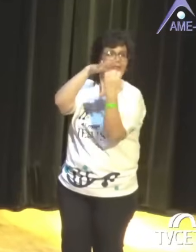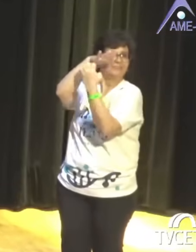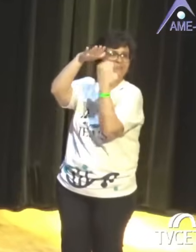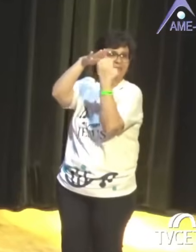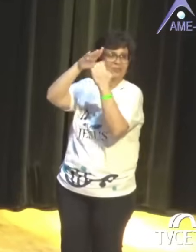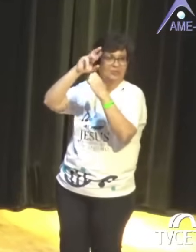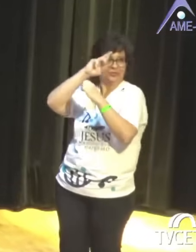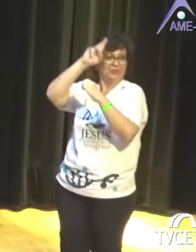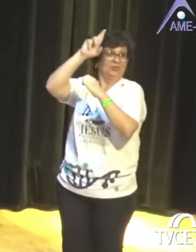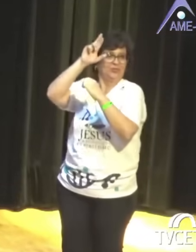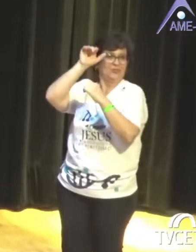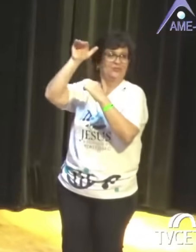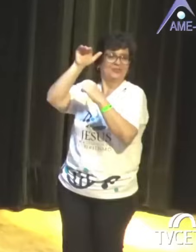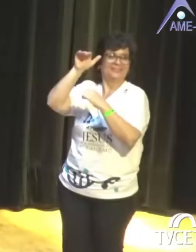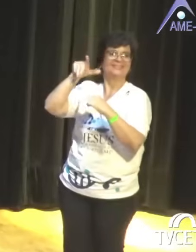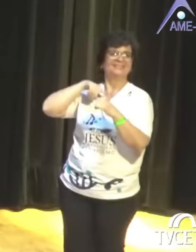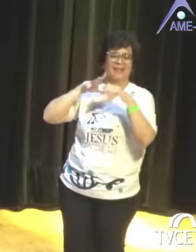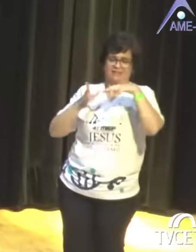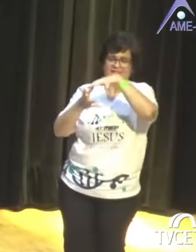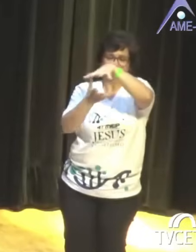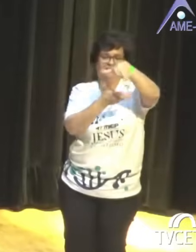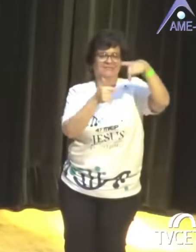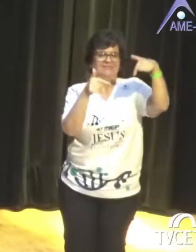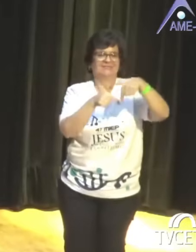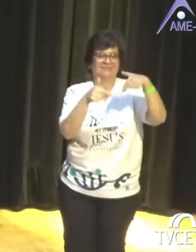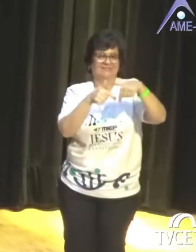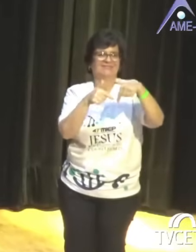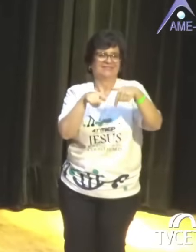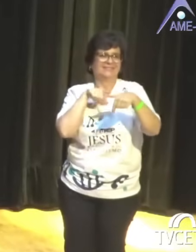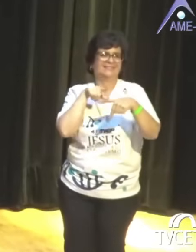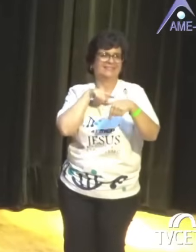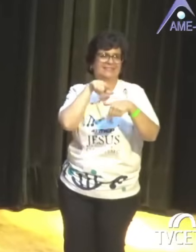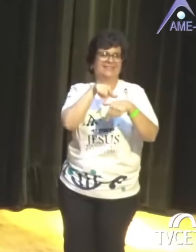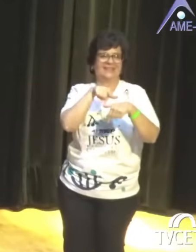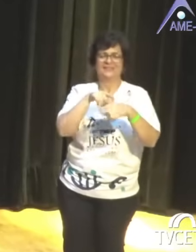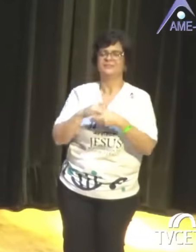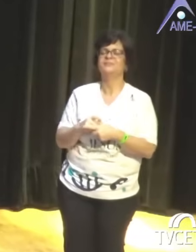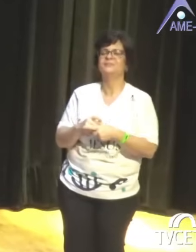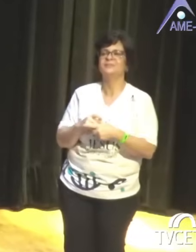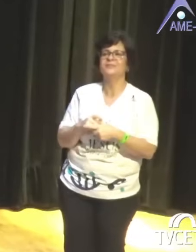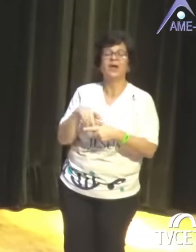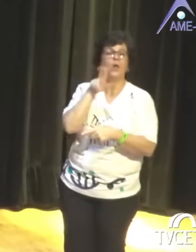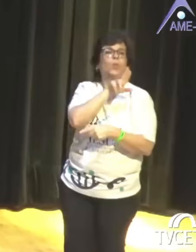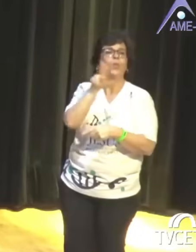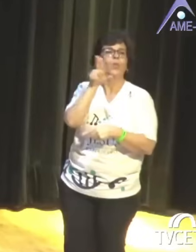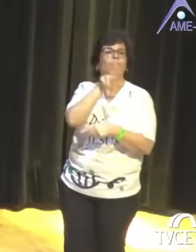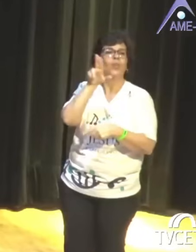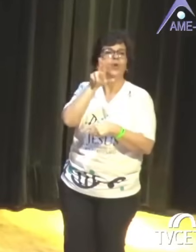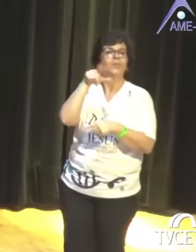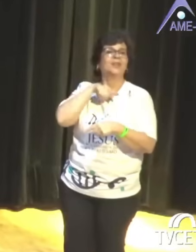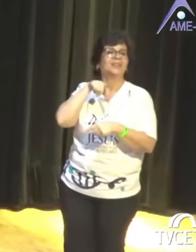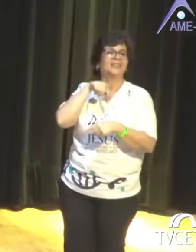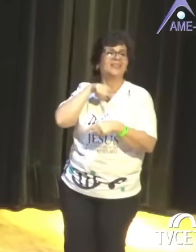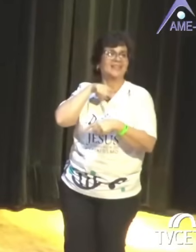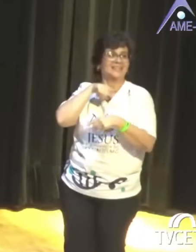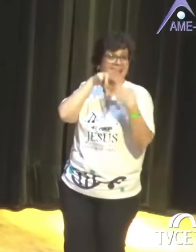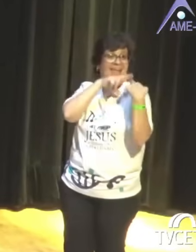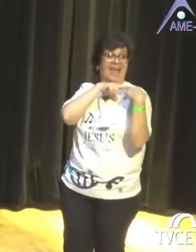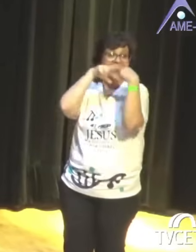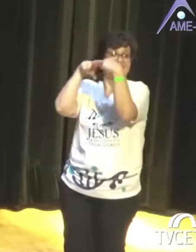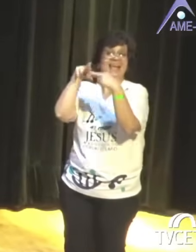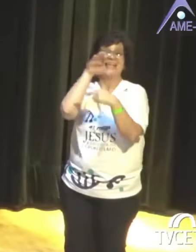planeta seou do planeta e ele deu o nome desse ce